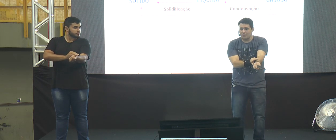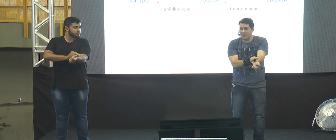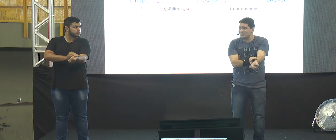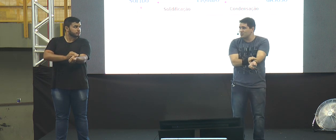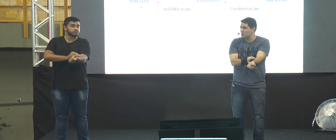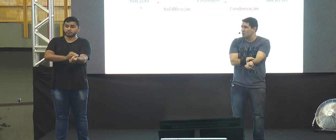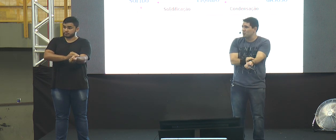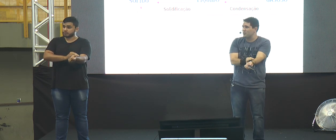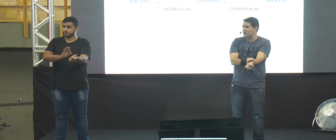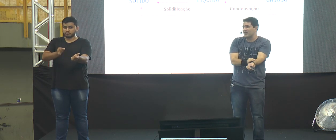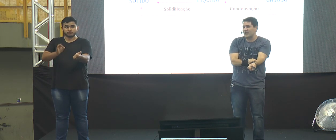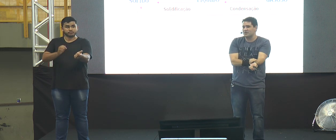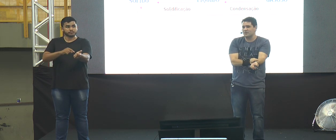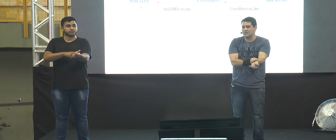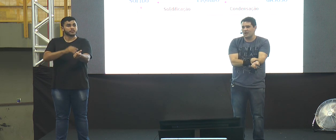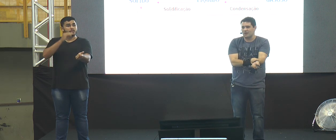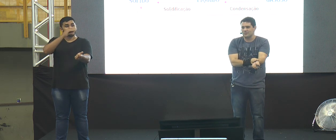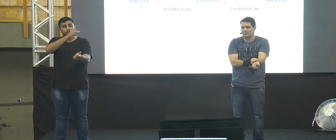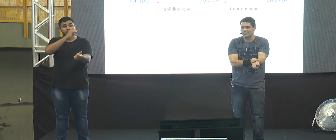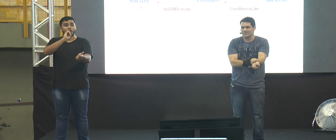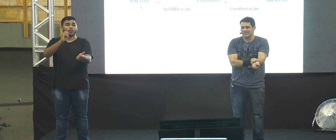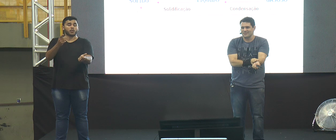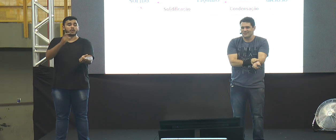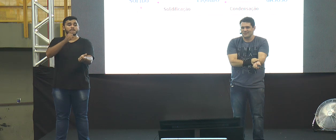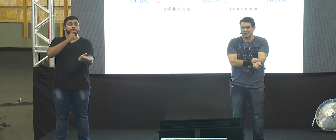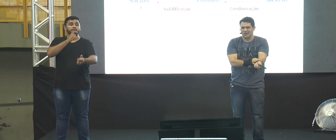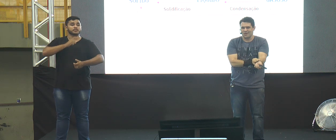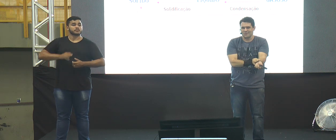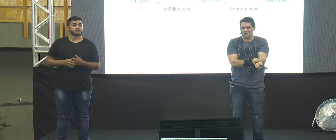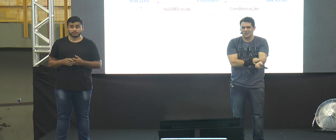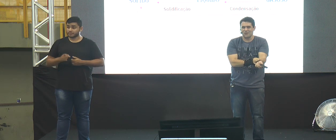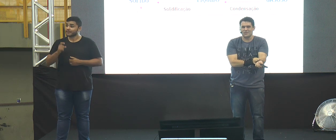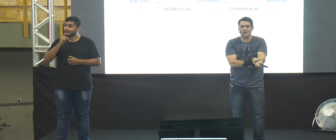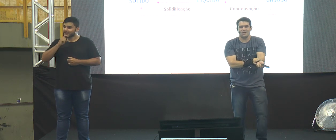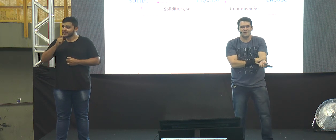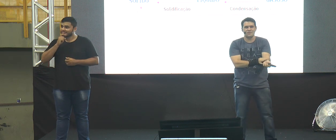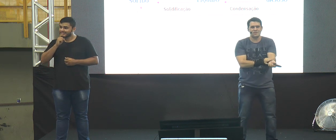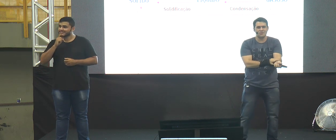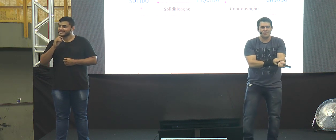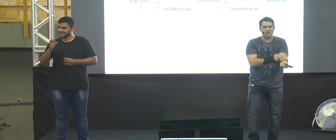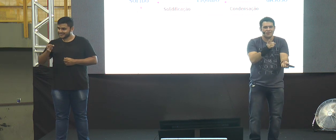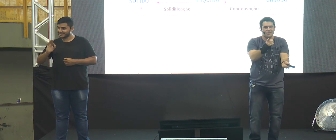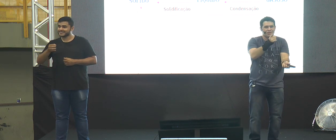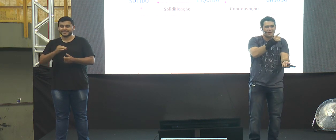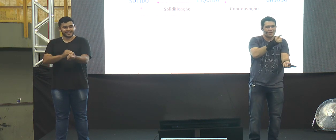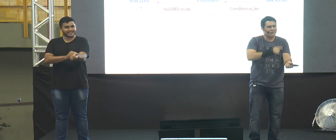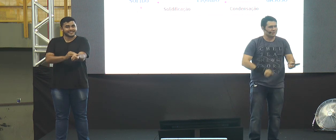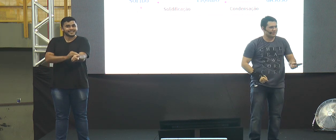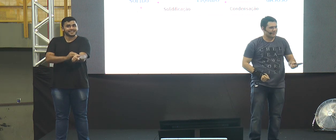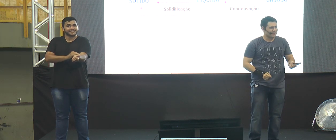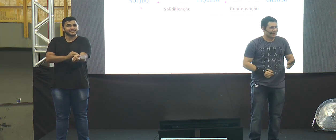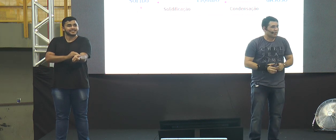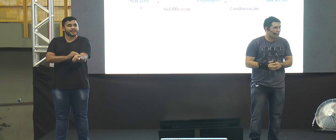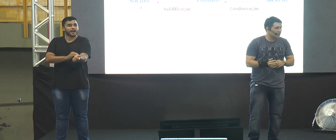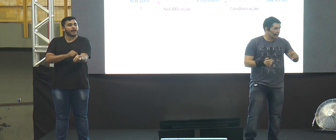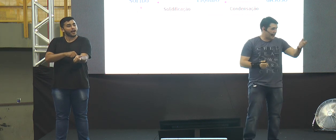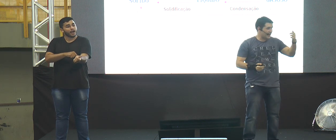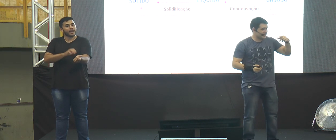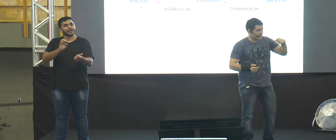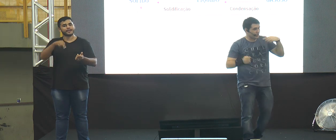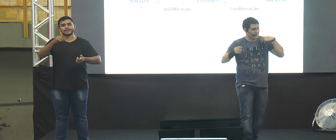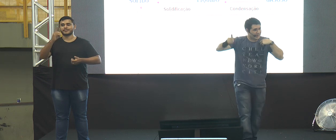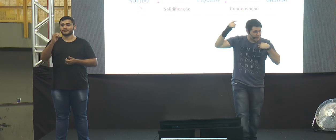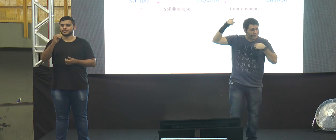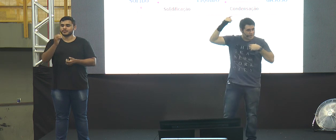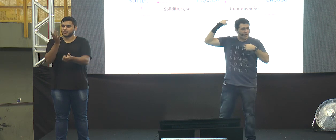de gelo e passa no teu corpo, fica quente ou fica gelado? Gelado. Se fica gelado, então vai ser o quê? Endo. Quando tu